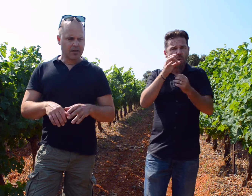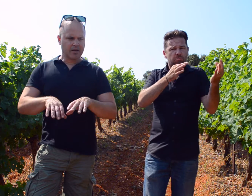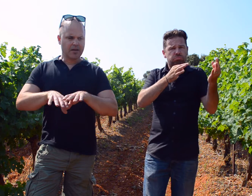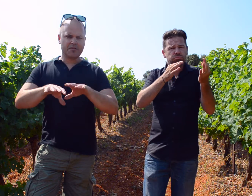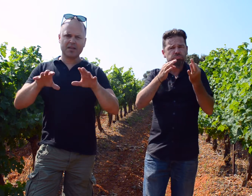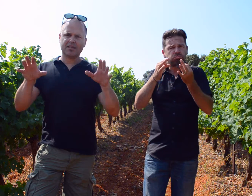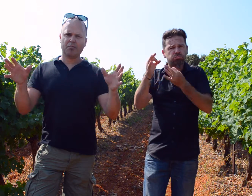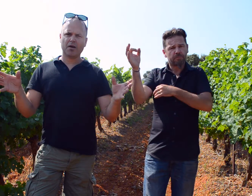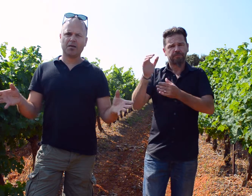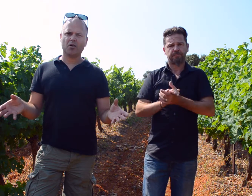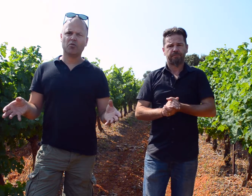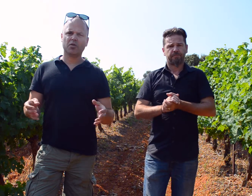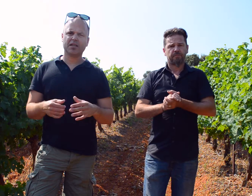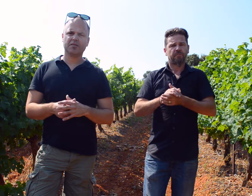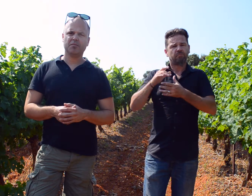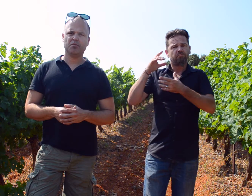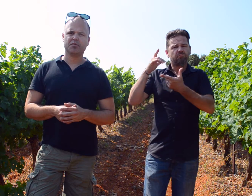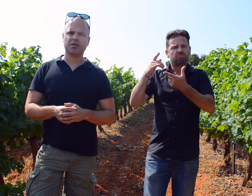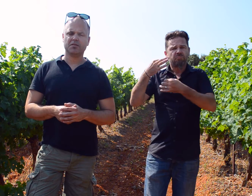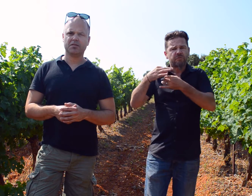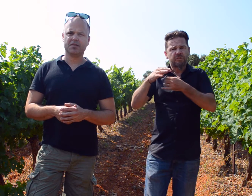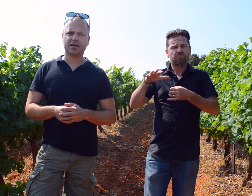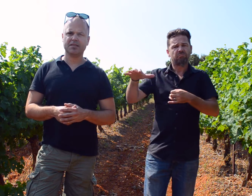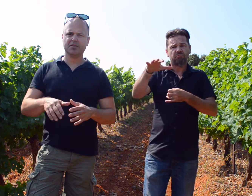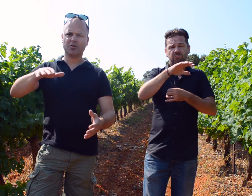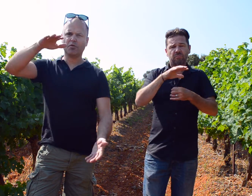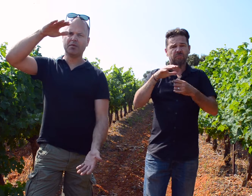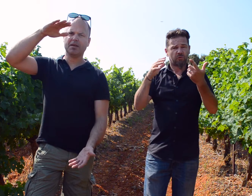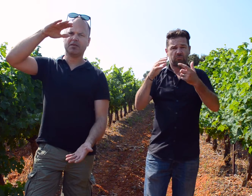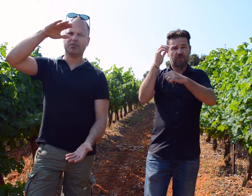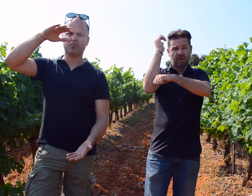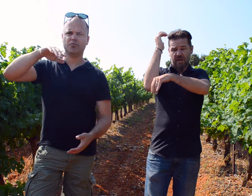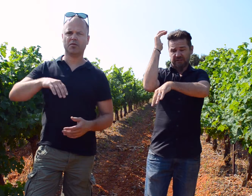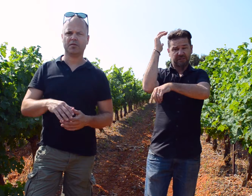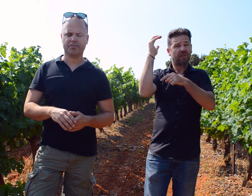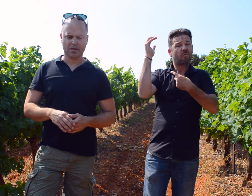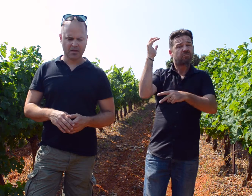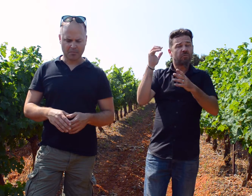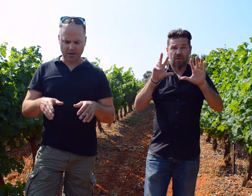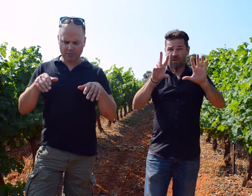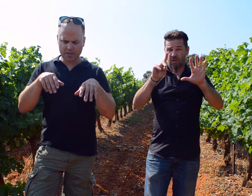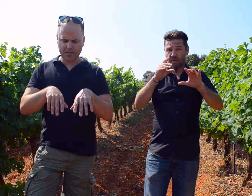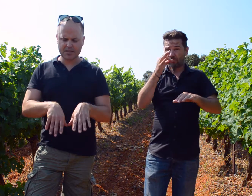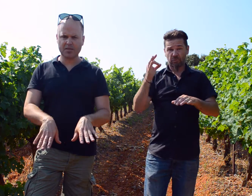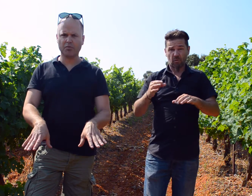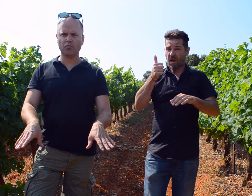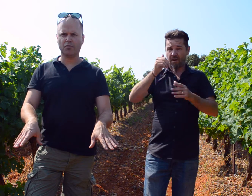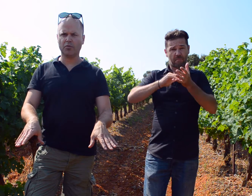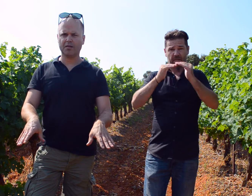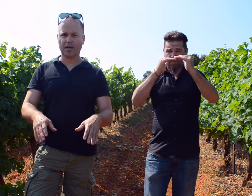La vigne, elle déploie en gros 80% de ses racines dans le premier mètre du sol. Mais elle envoie des racines beaucoup plus loin, à